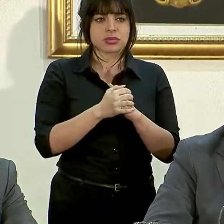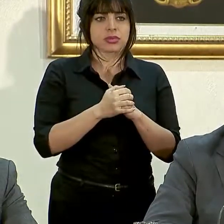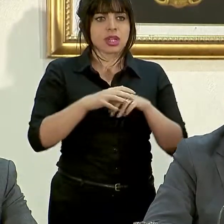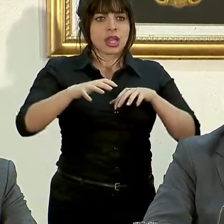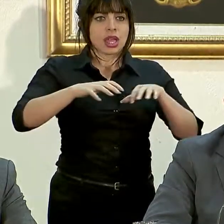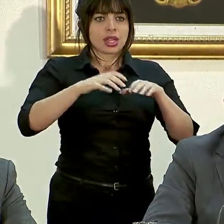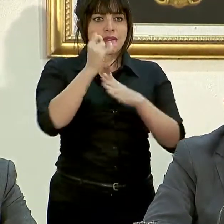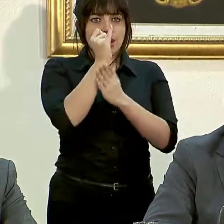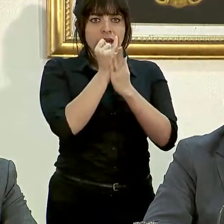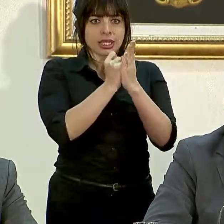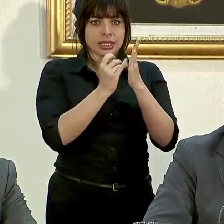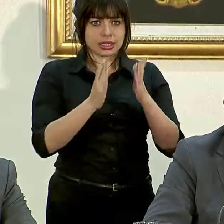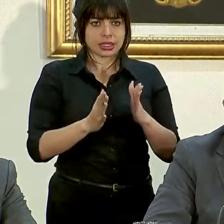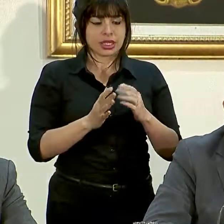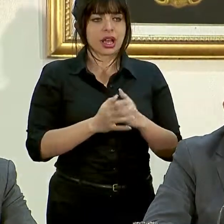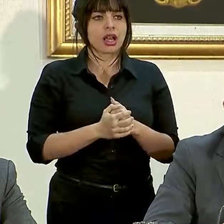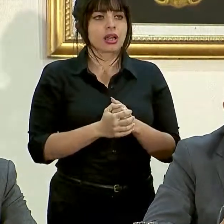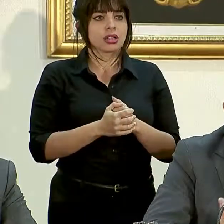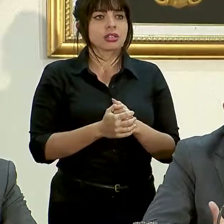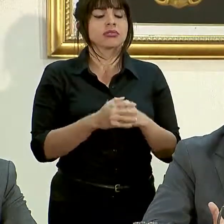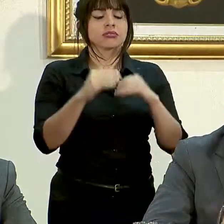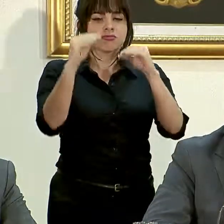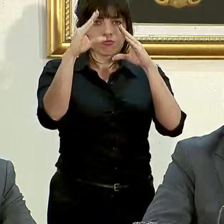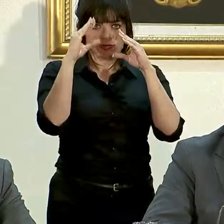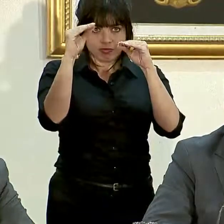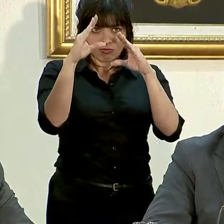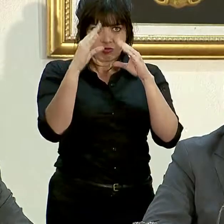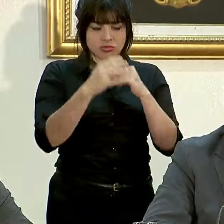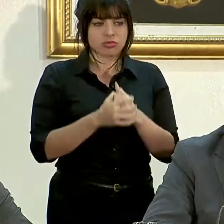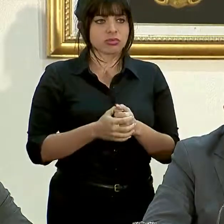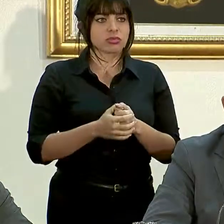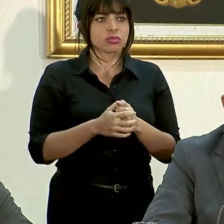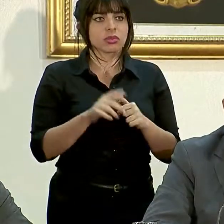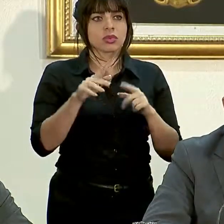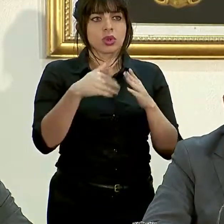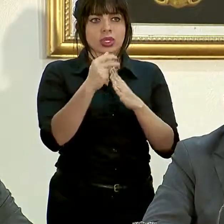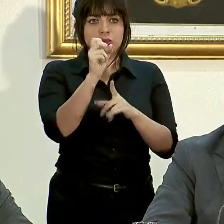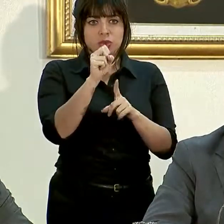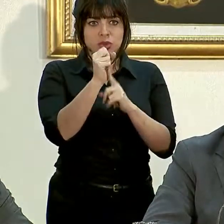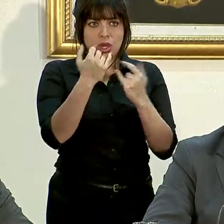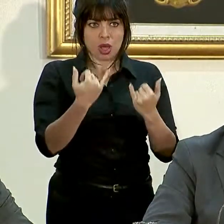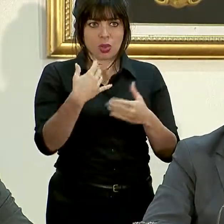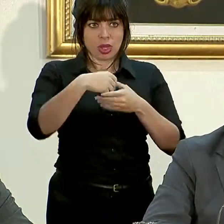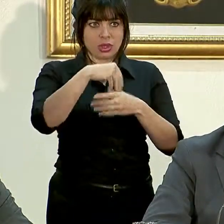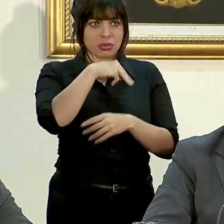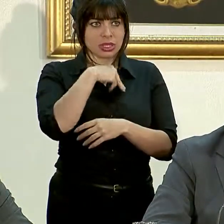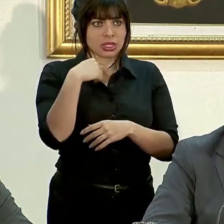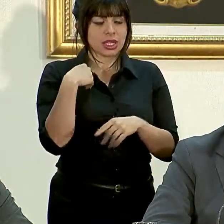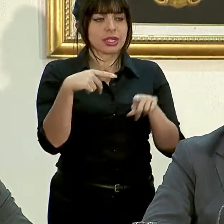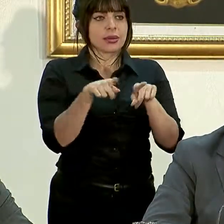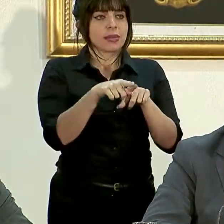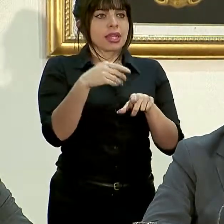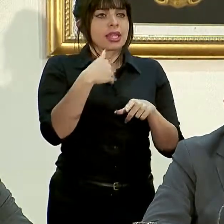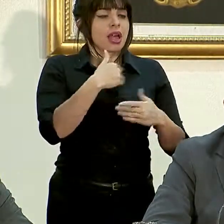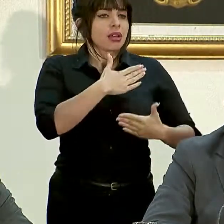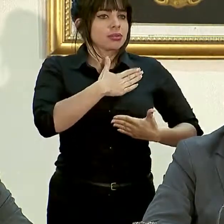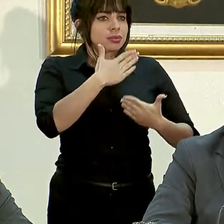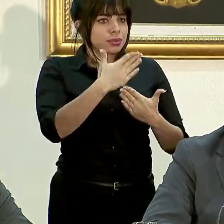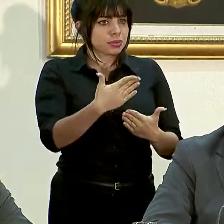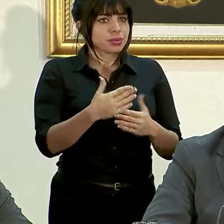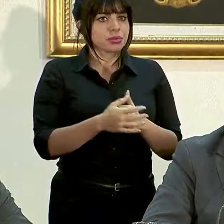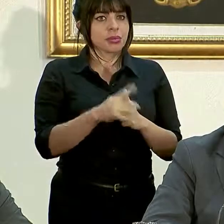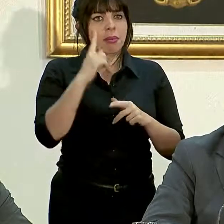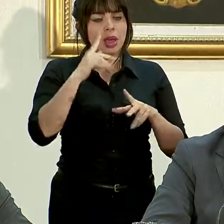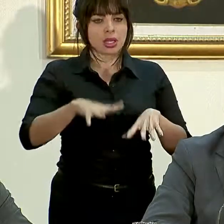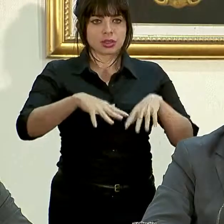actividad artística, que esté enterada del, de la situación actual del ministerio y que tenga la disponibilidad